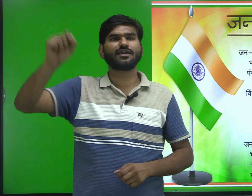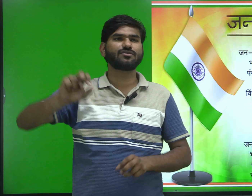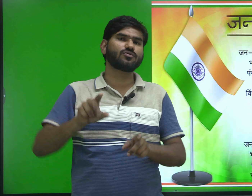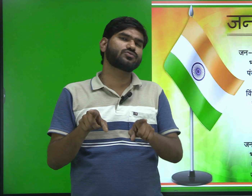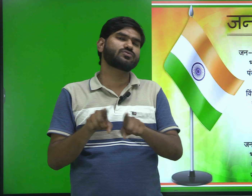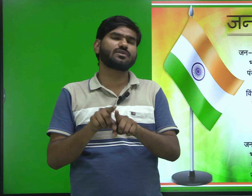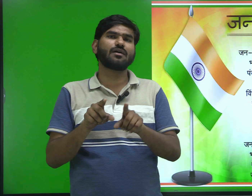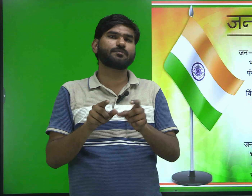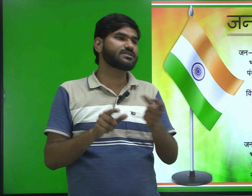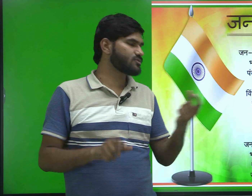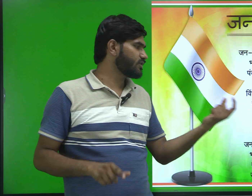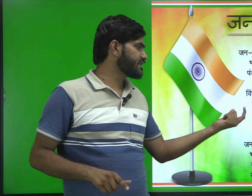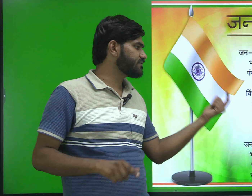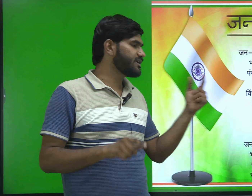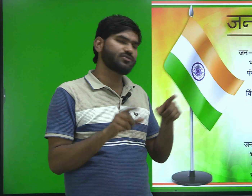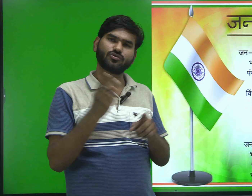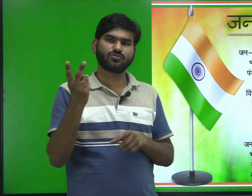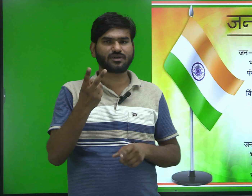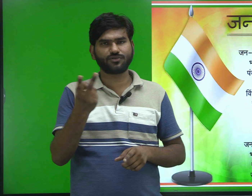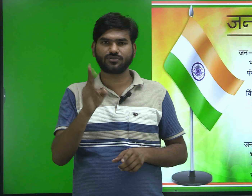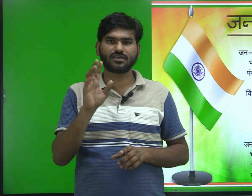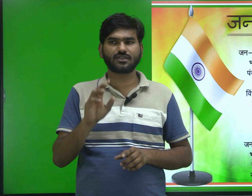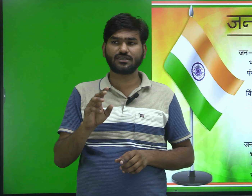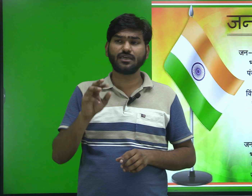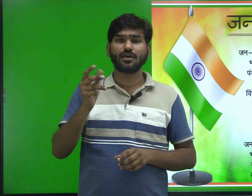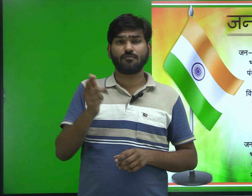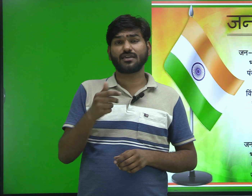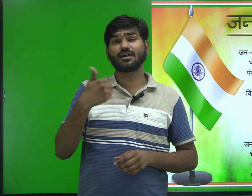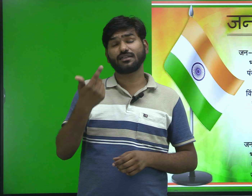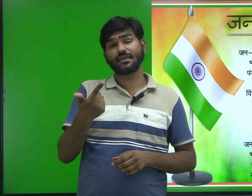तो आप इस कॉन्टेक्स्ट में दोनों शब्द यूज कर सकते हैं। बाकी अगर देखें